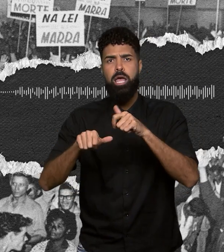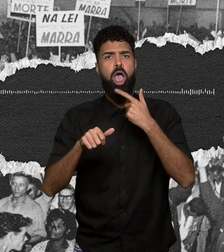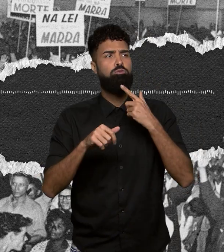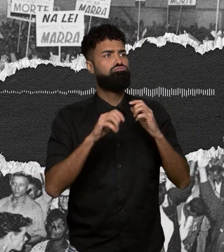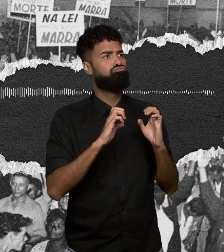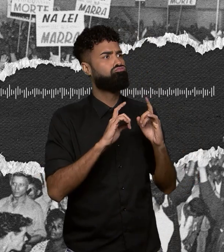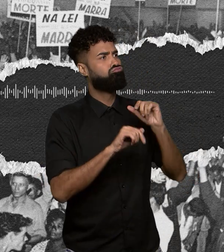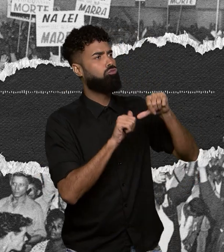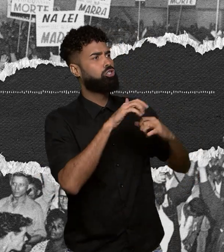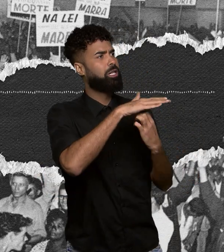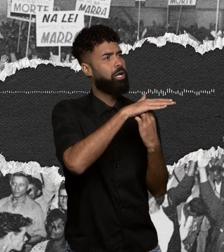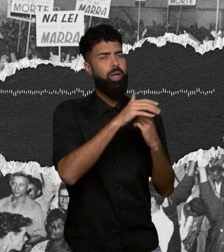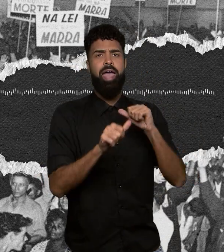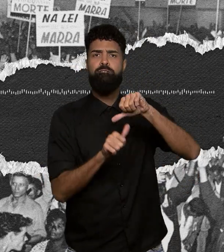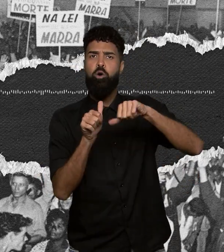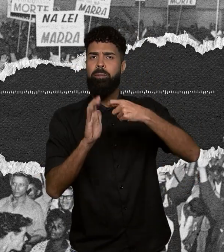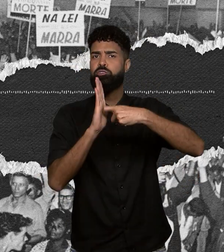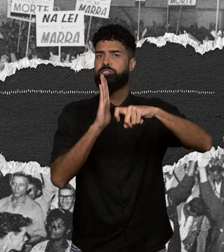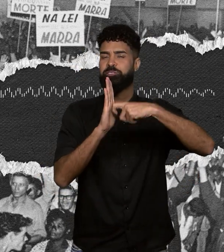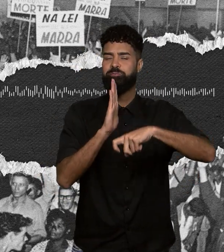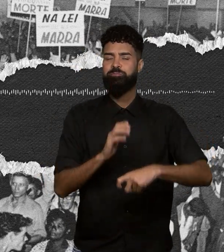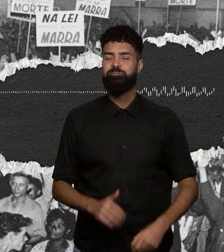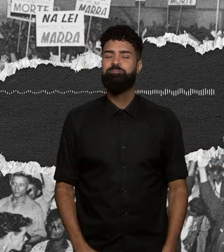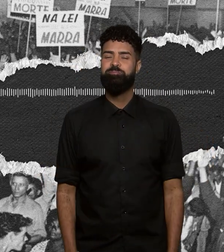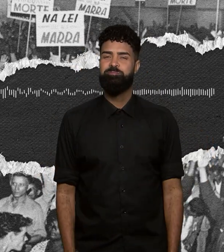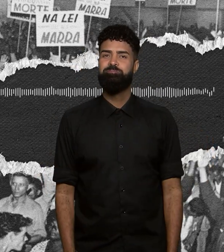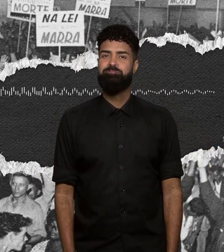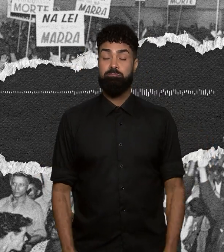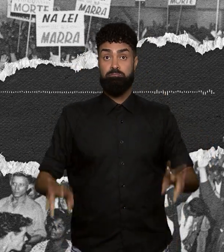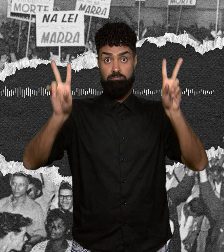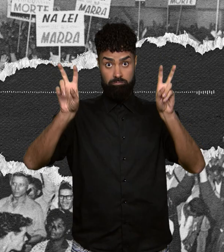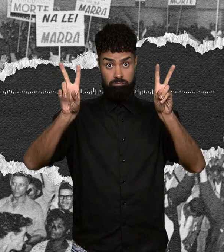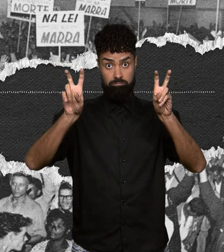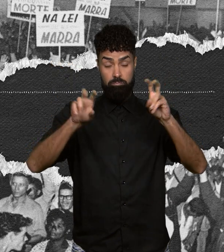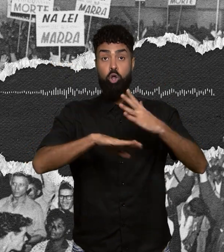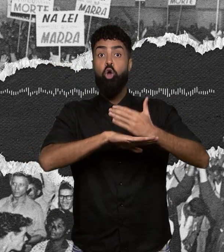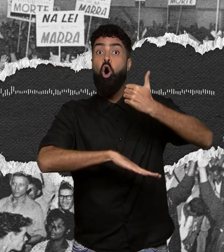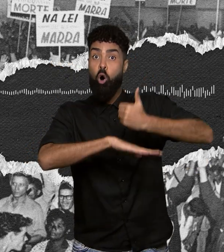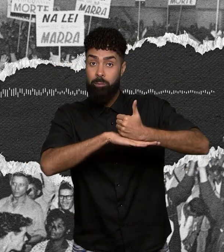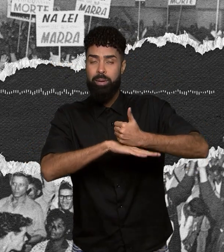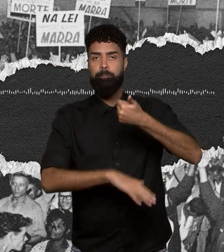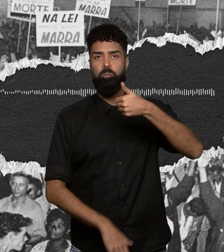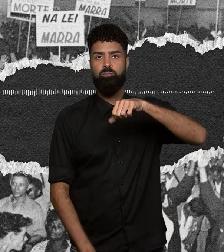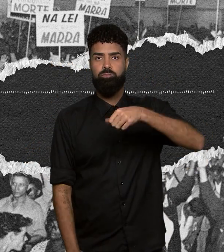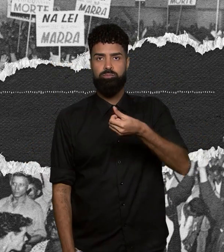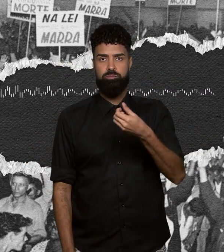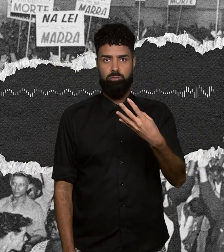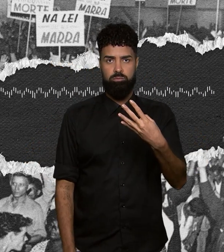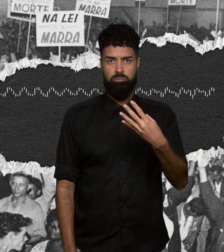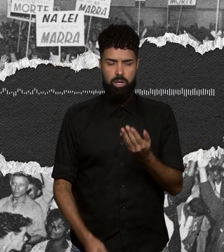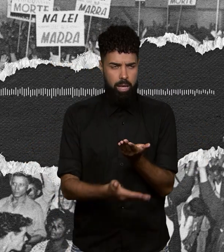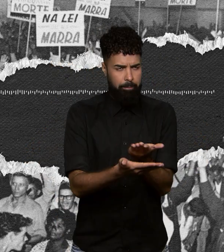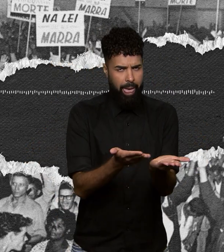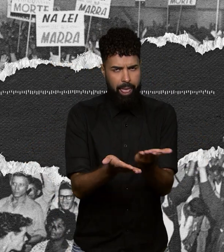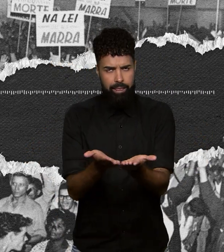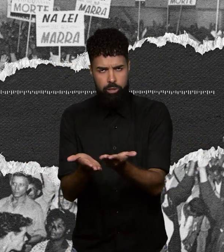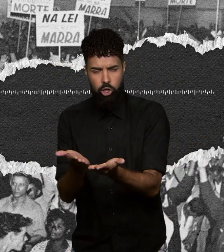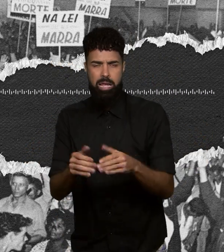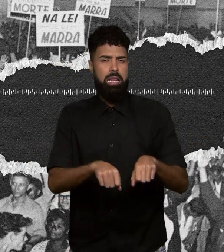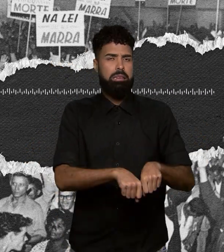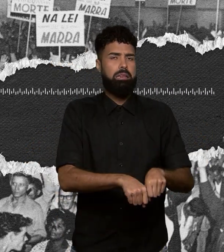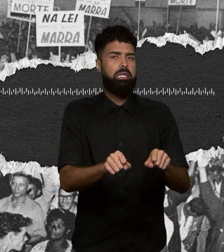moradia reforma fiscal Golpe de 64 Perdas e